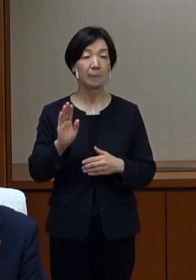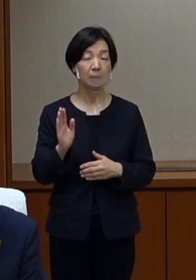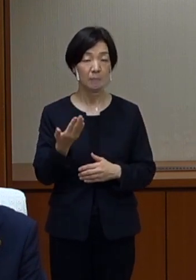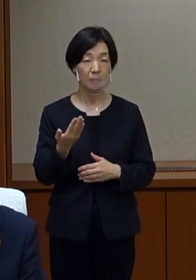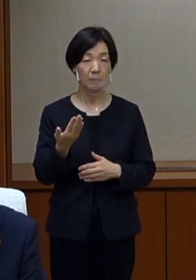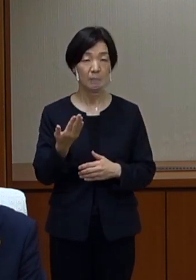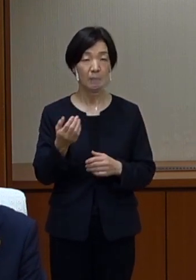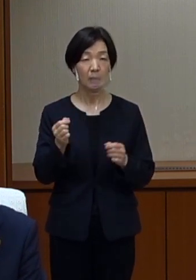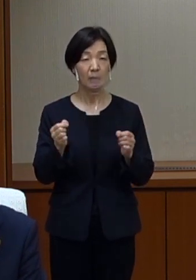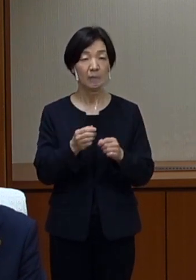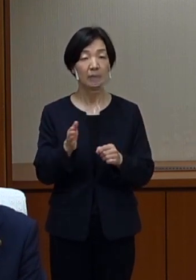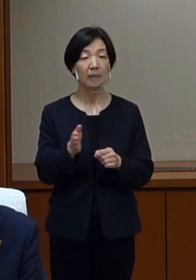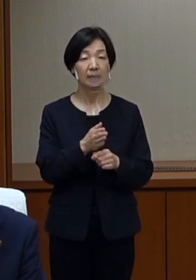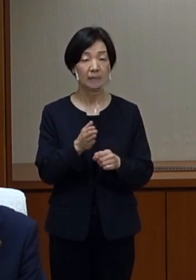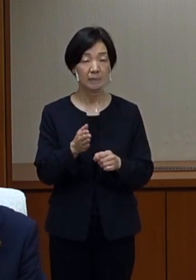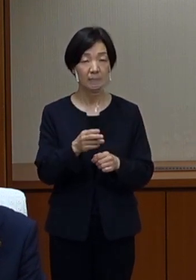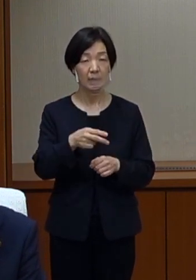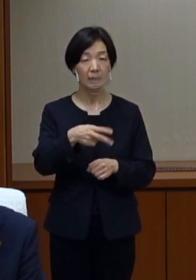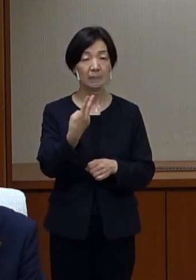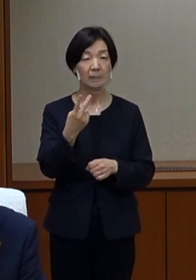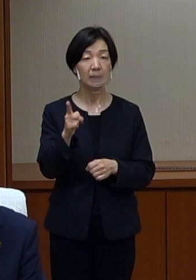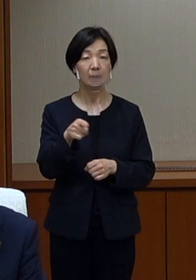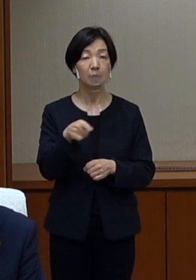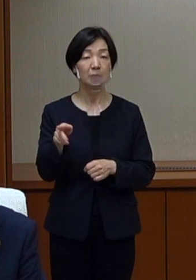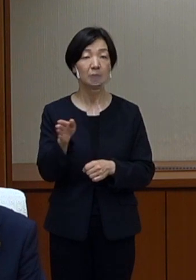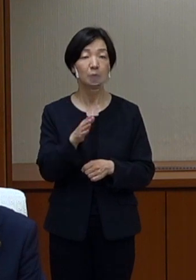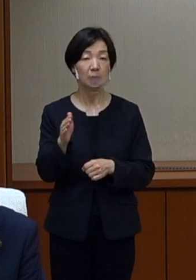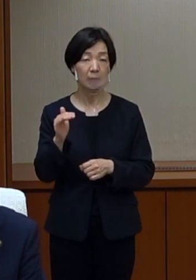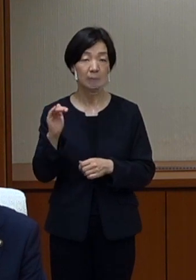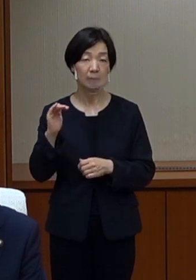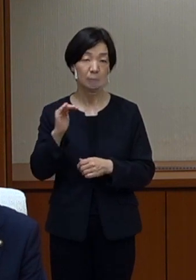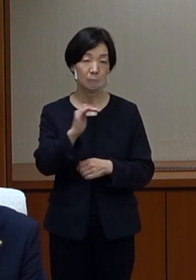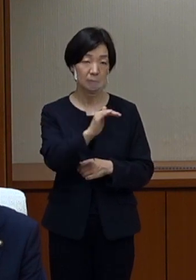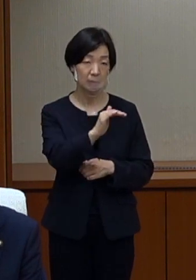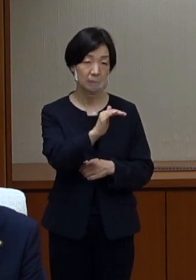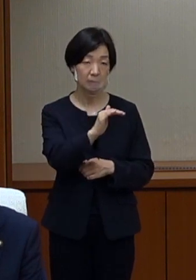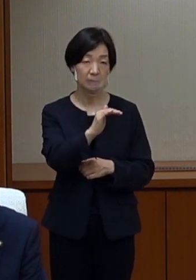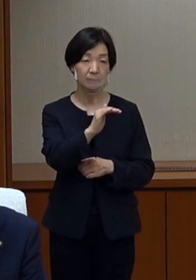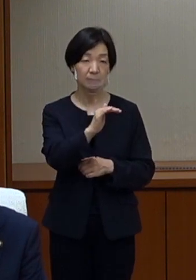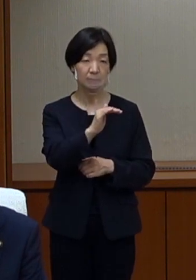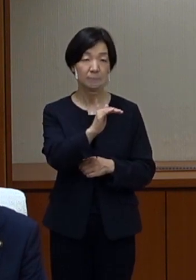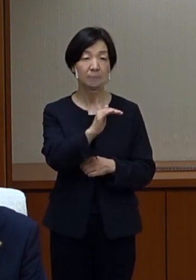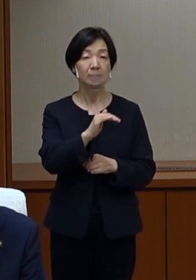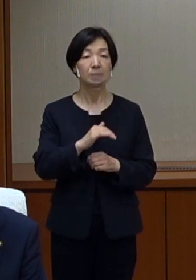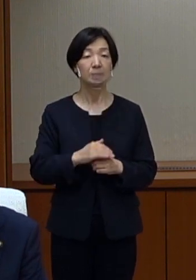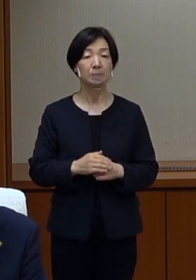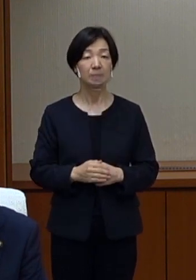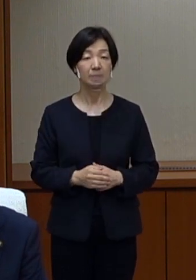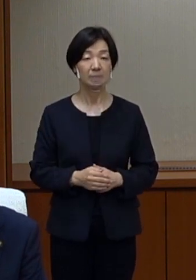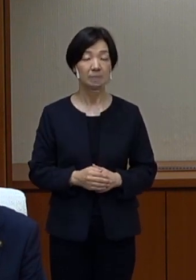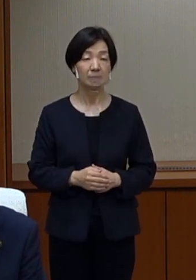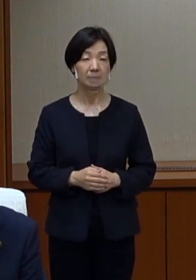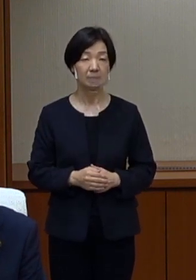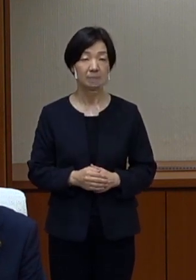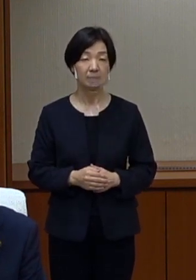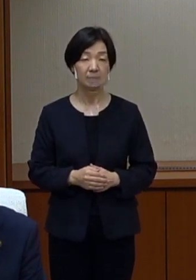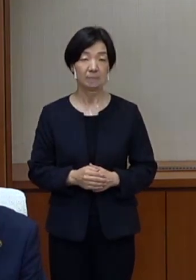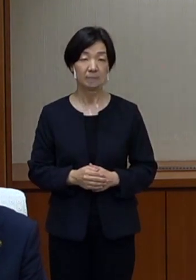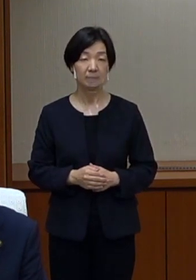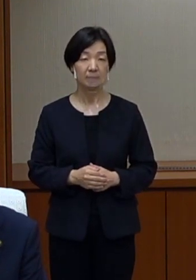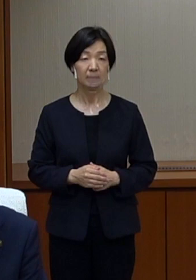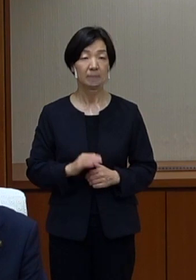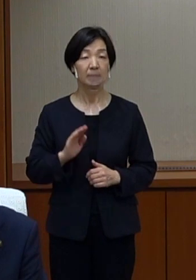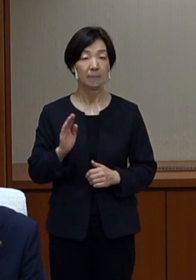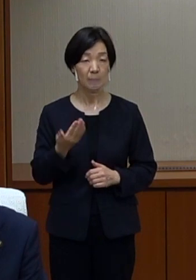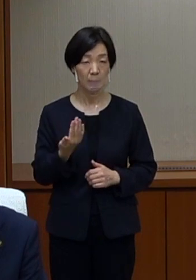ここ数日は200人台にとどまっており、やや落ち着きを見せているものの、